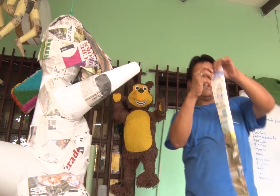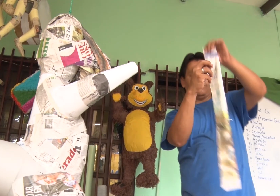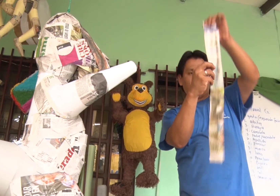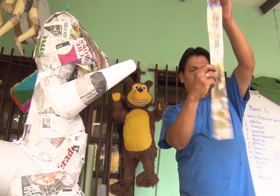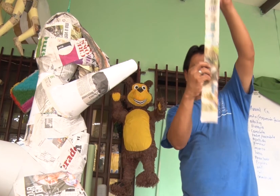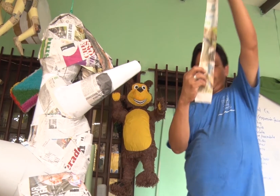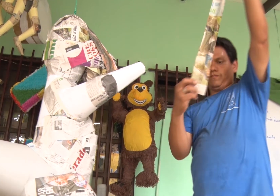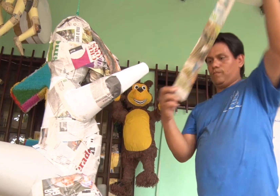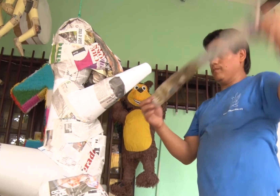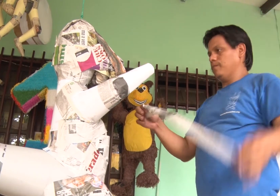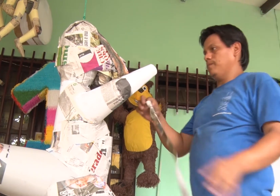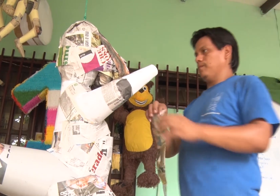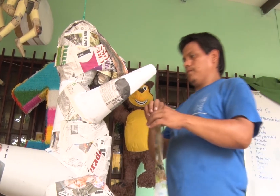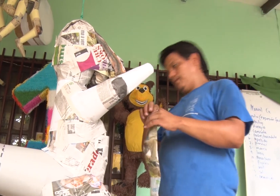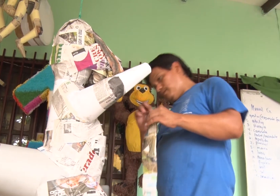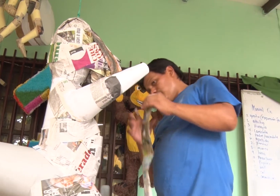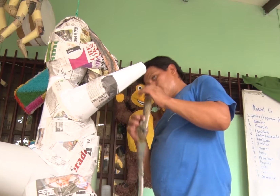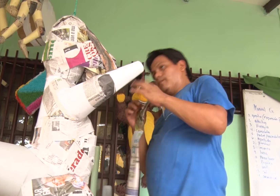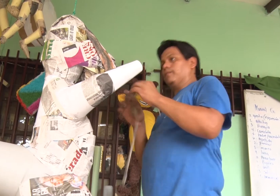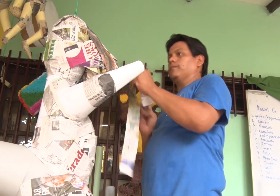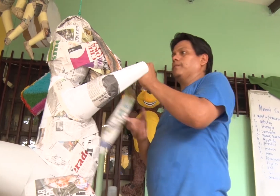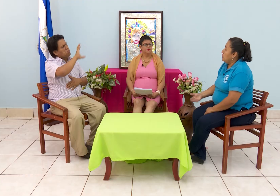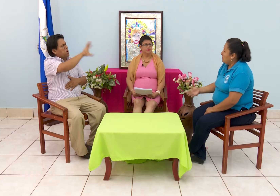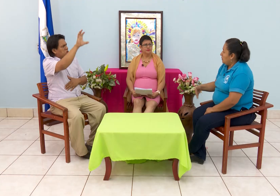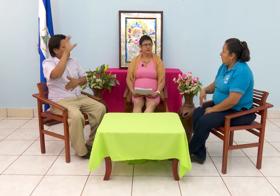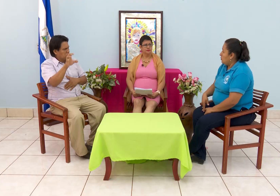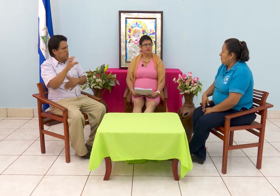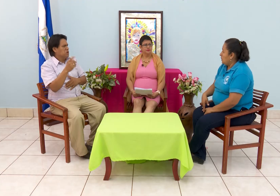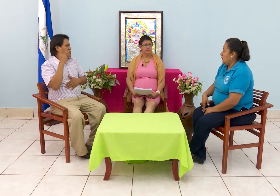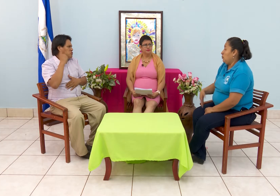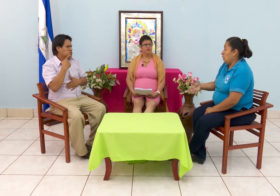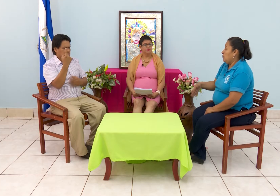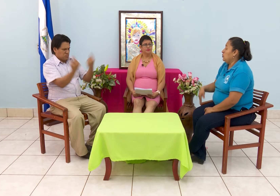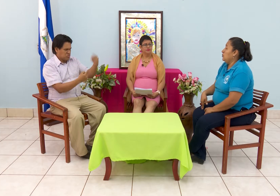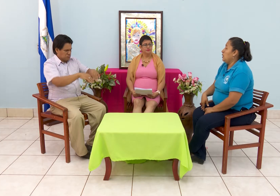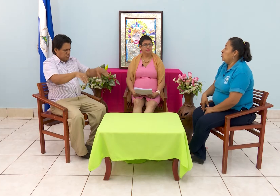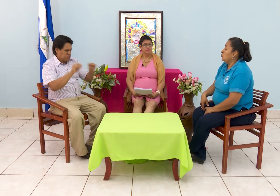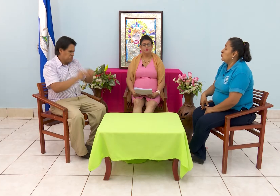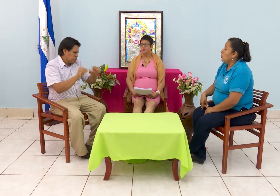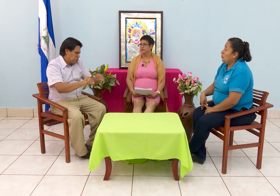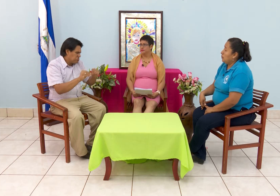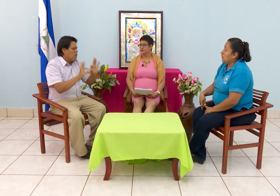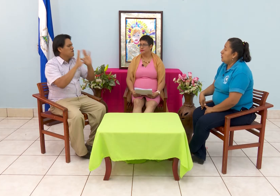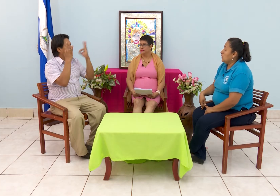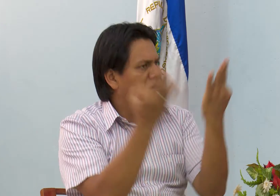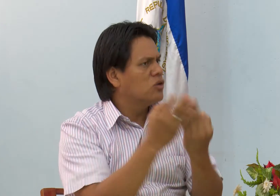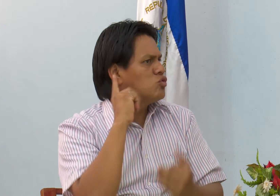ejemplo, que si necesita el apoyo de una persona sorda, mi familia lo remite. Por ejemplo, yo viajo mucho por parte de la organización